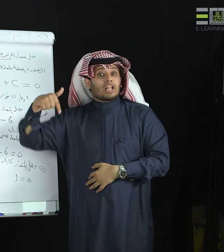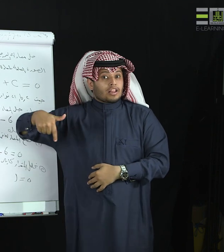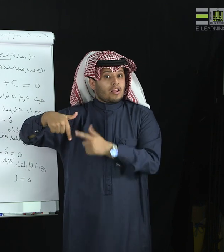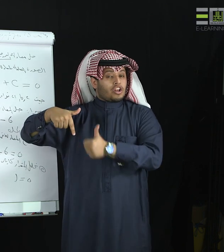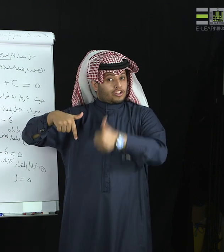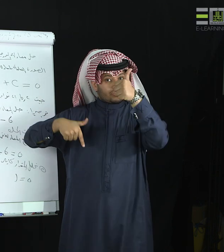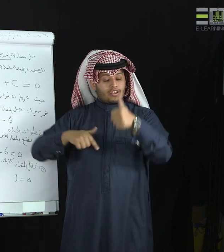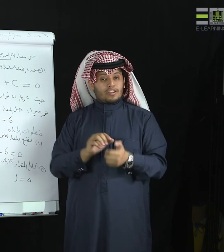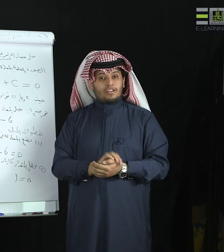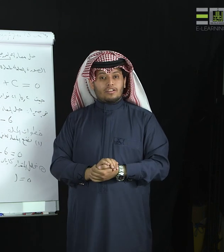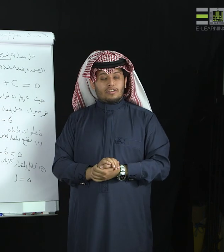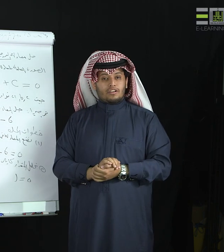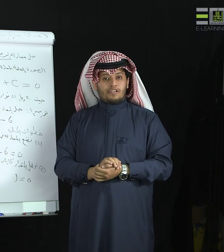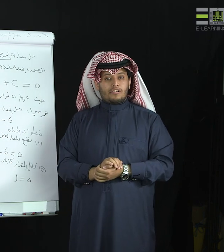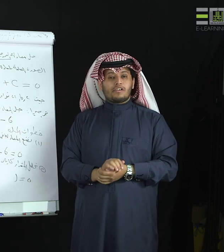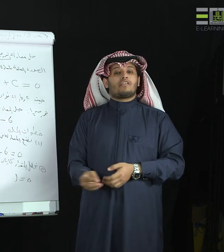أيضا